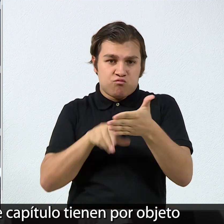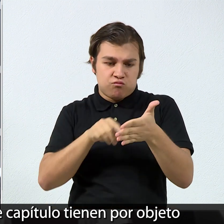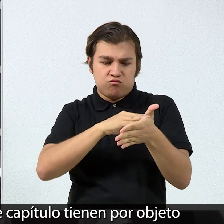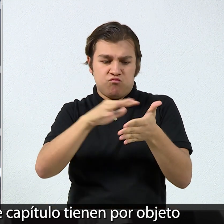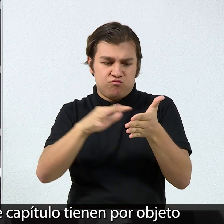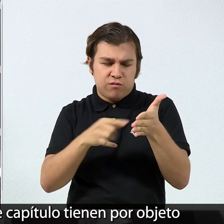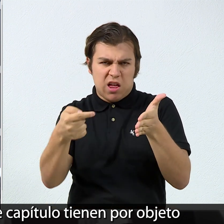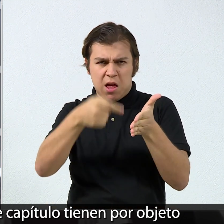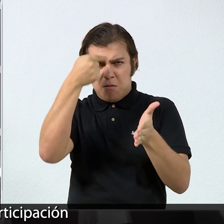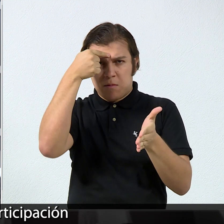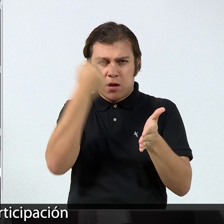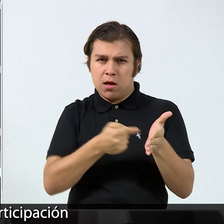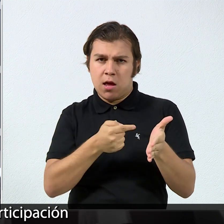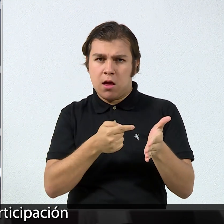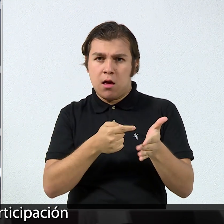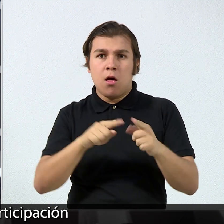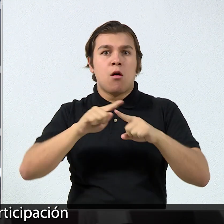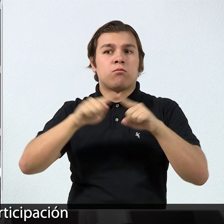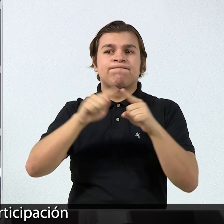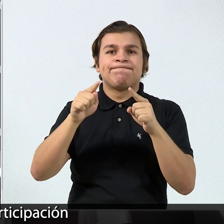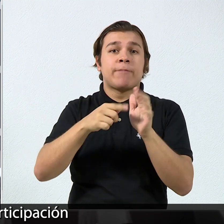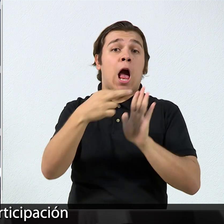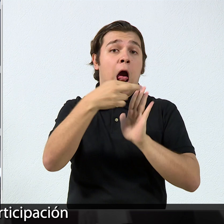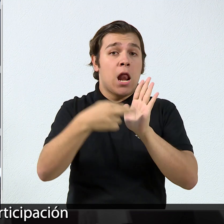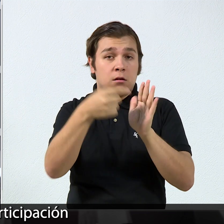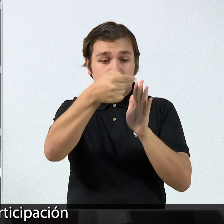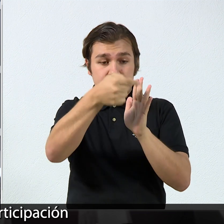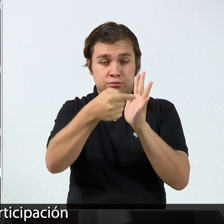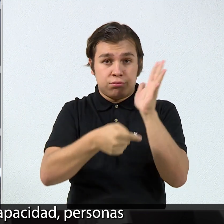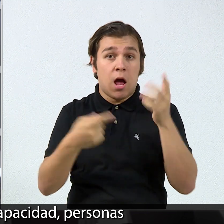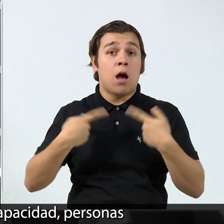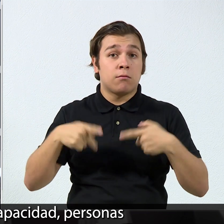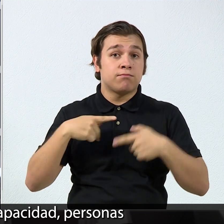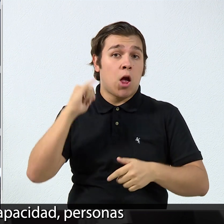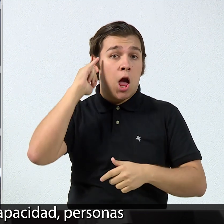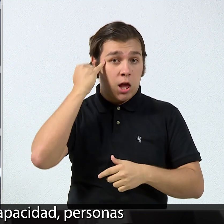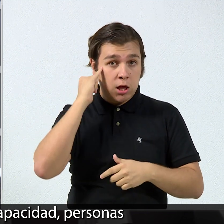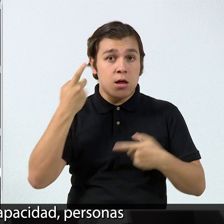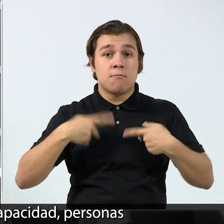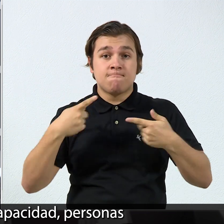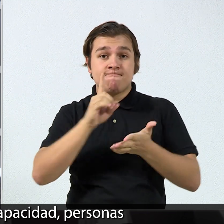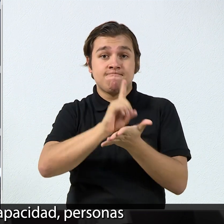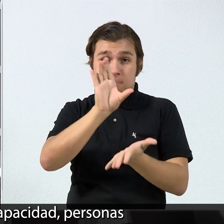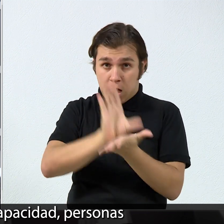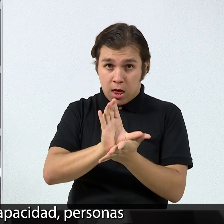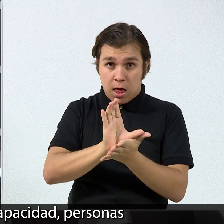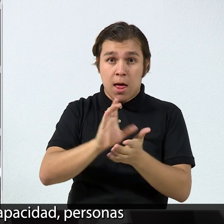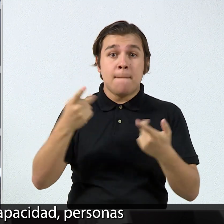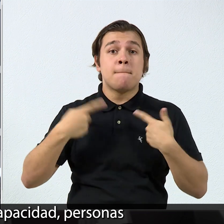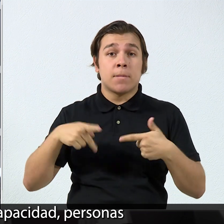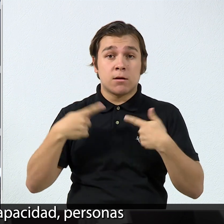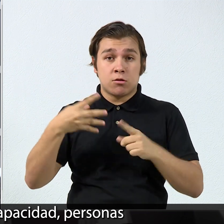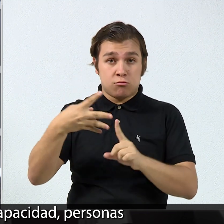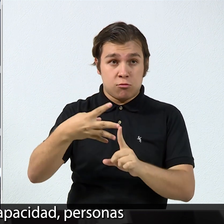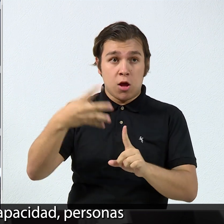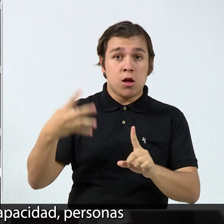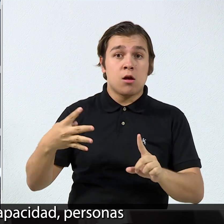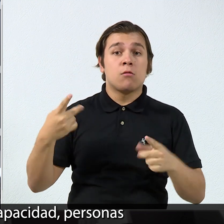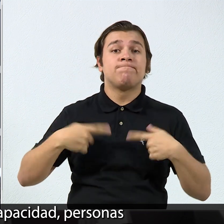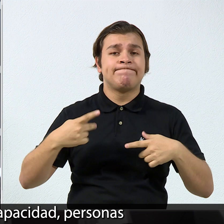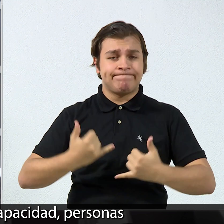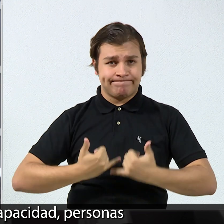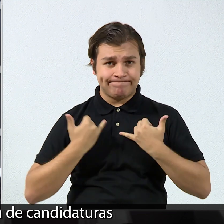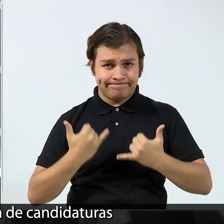objeto establecer medidas para la participación de las personas indígenas, personas con discapacidad, personas de la diversidad y